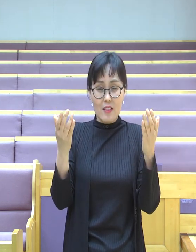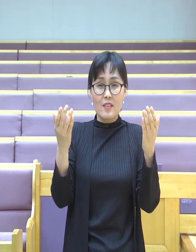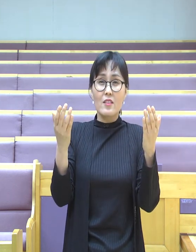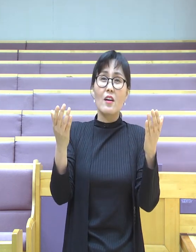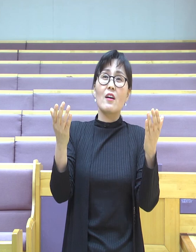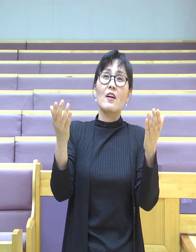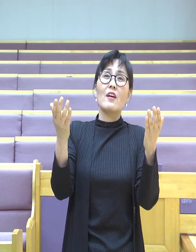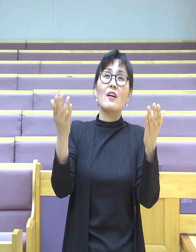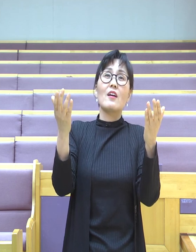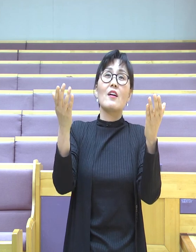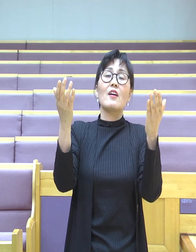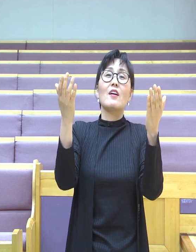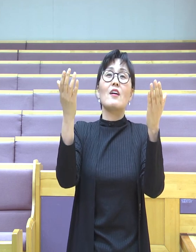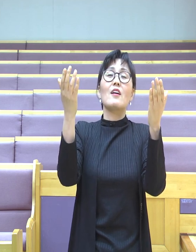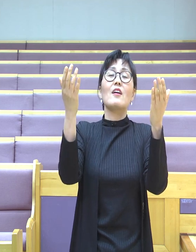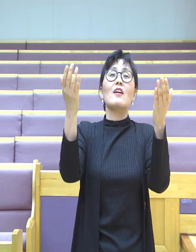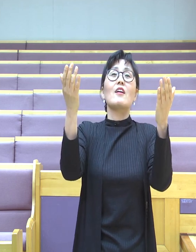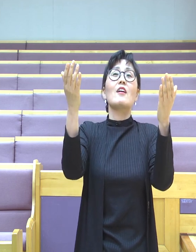송축하리이다